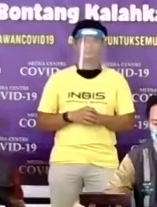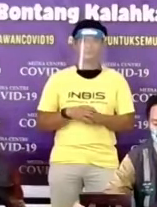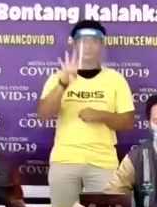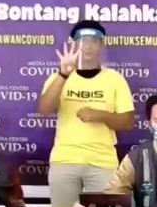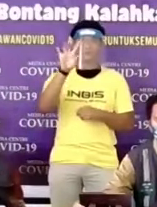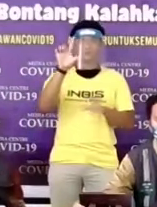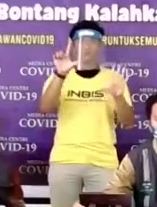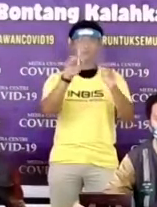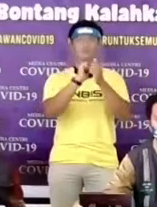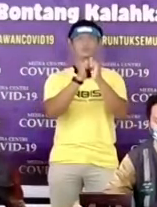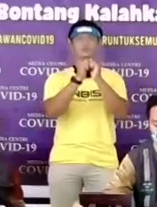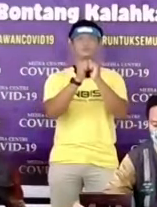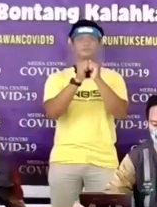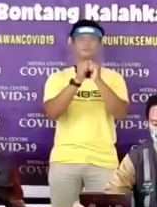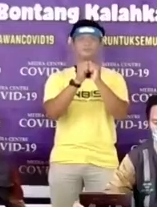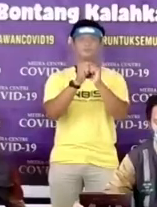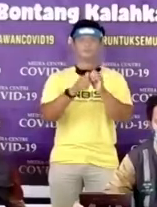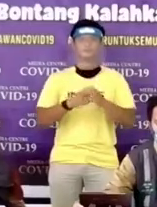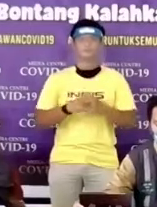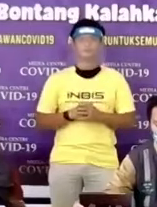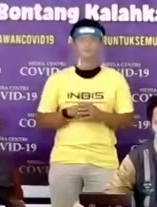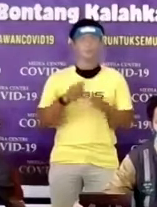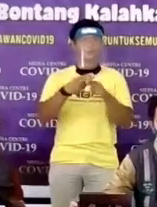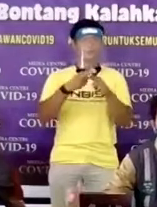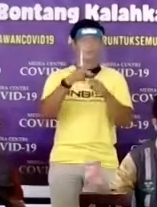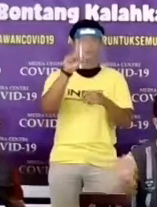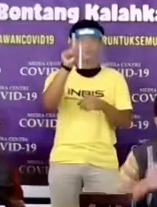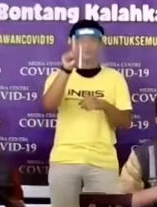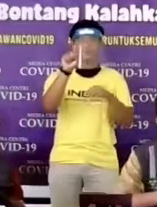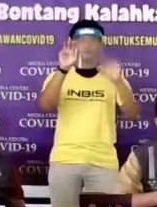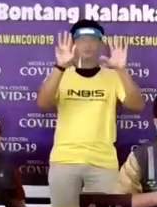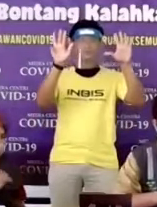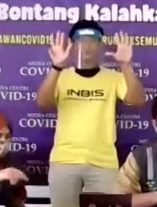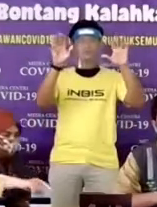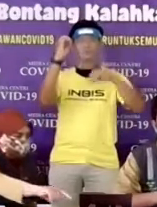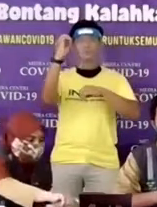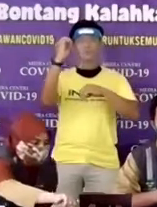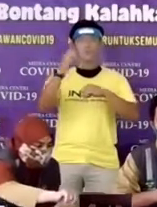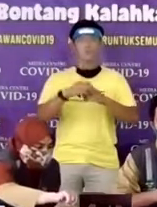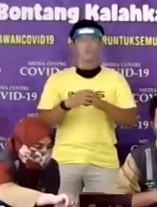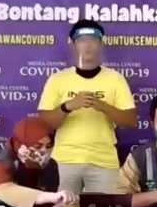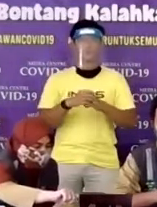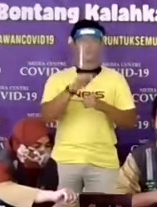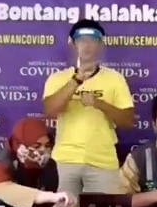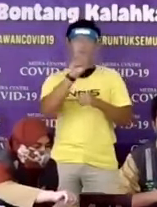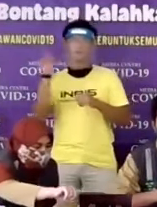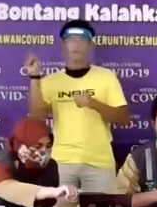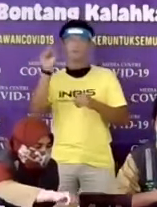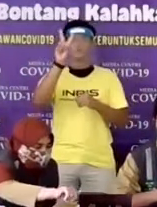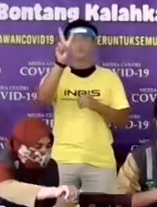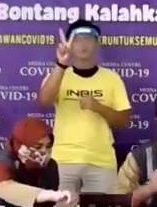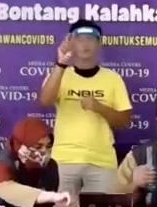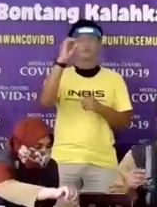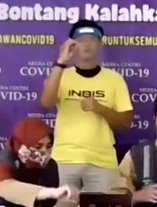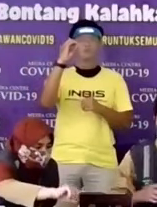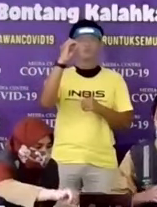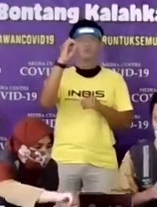ya kami sebut adalah 180bt g sampai dengan 226b